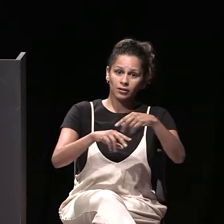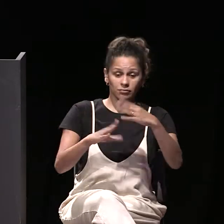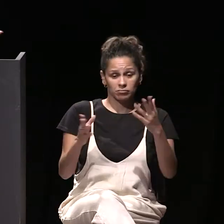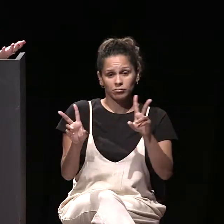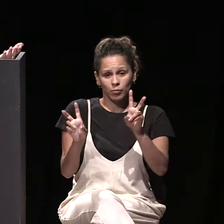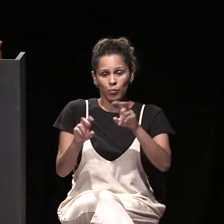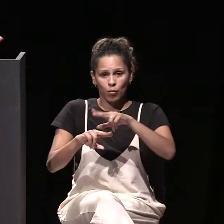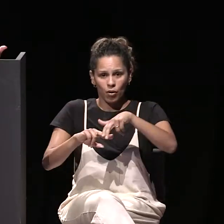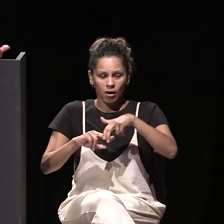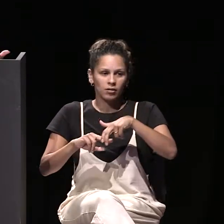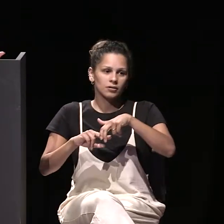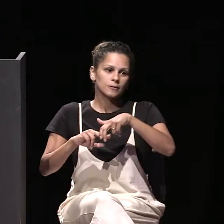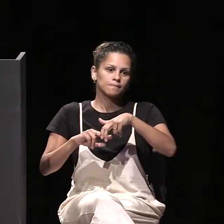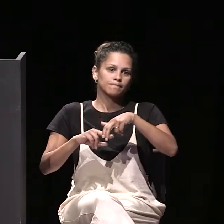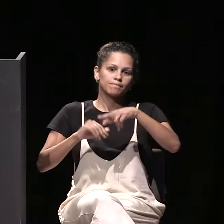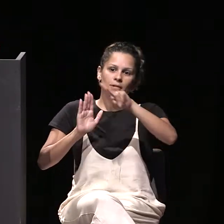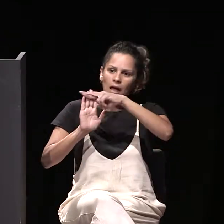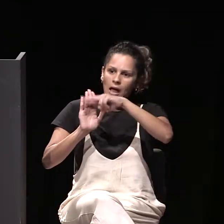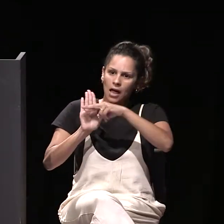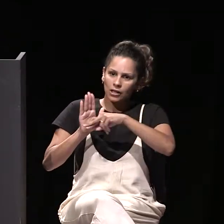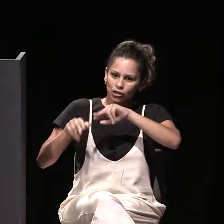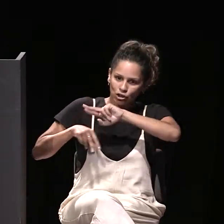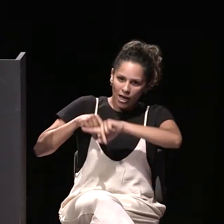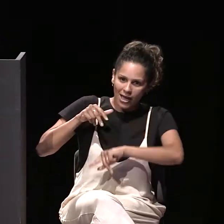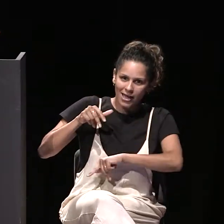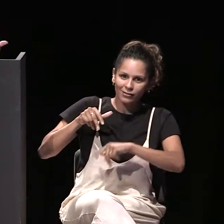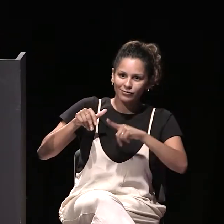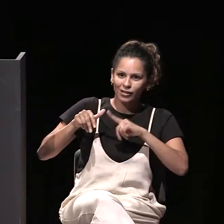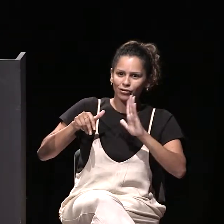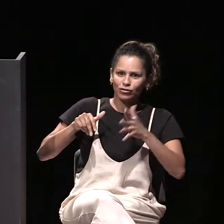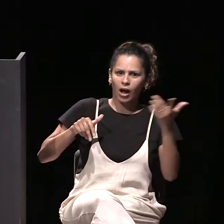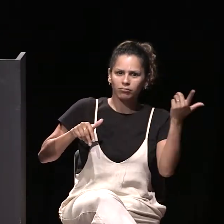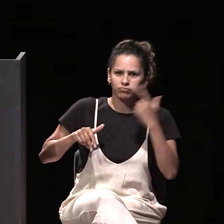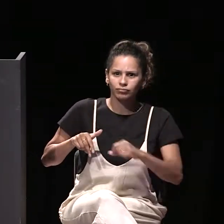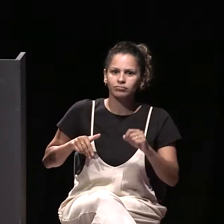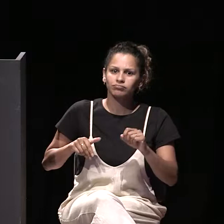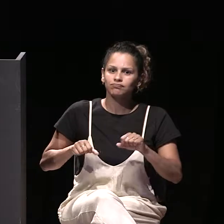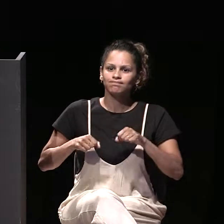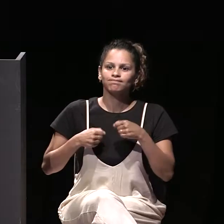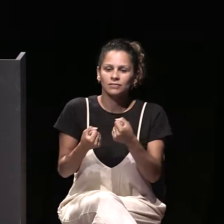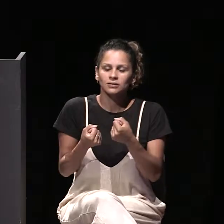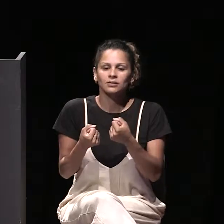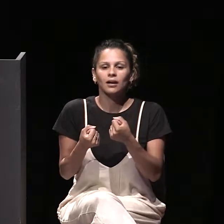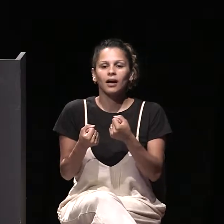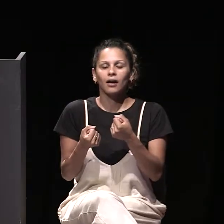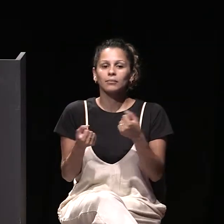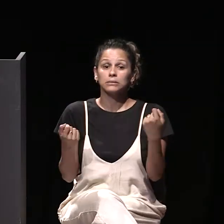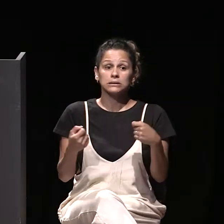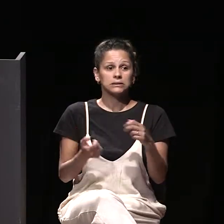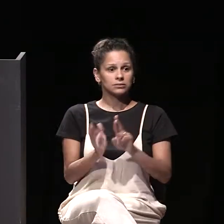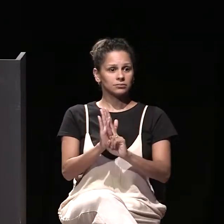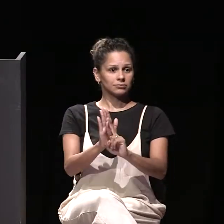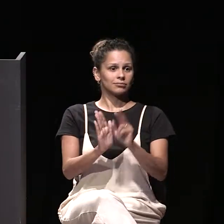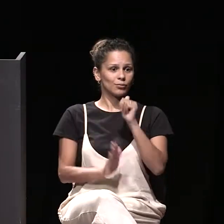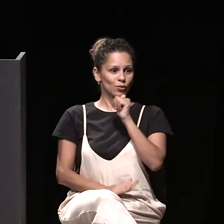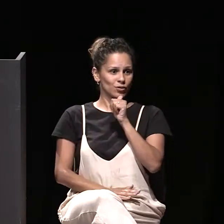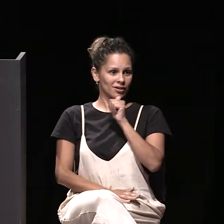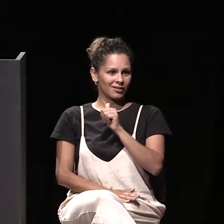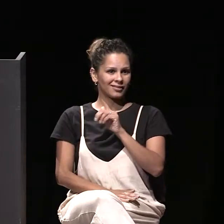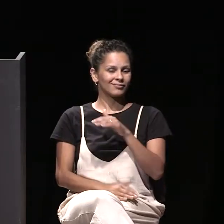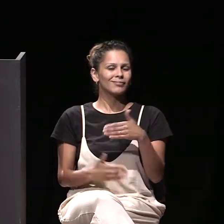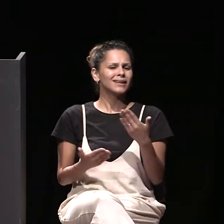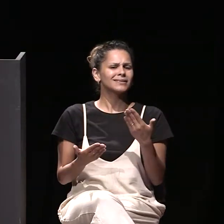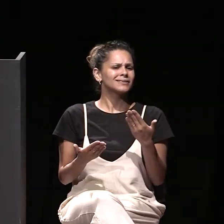conquistadas, teria que ter 30% das mulheres representantes no poder público. E o que nós temos? 10% das mulheres